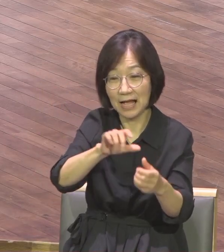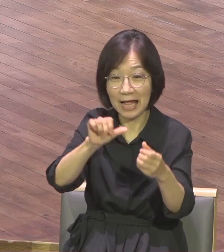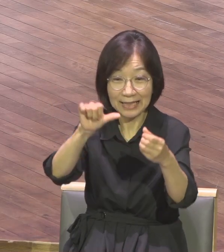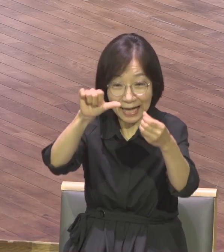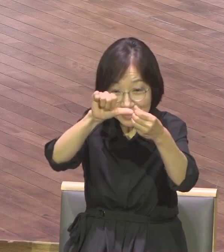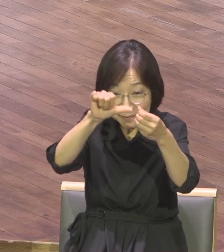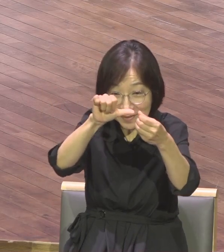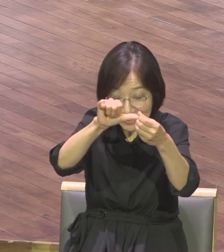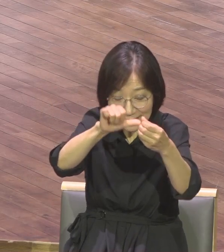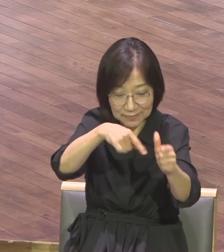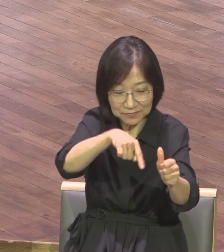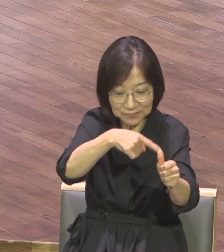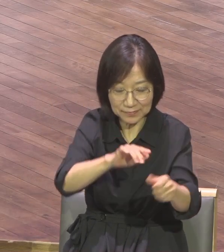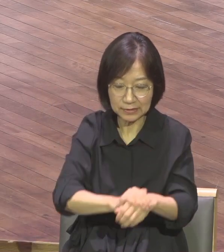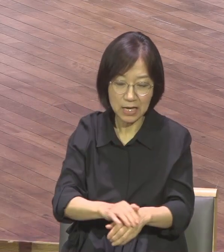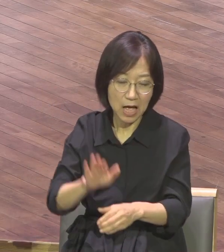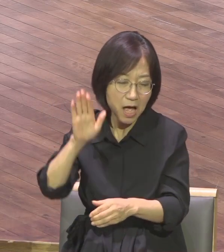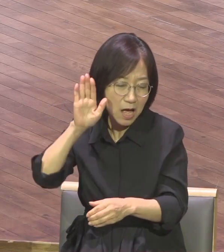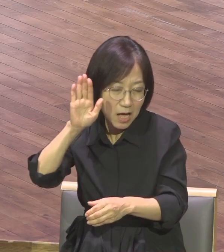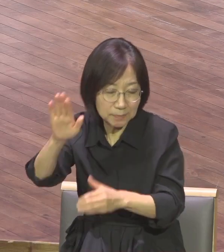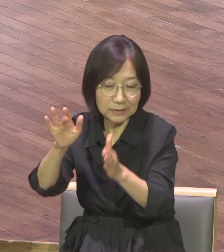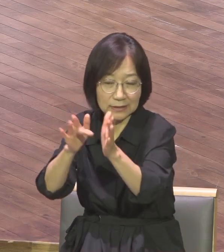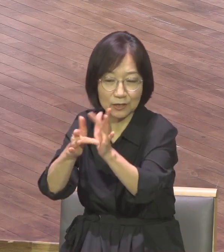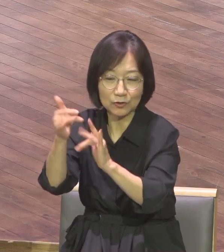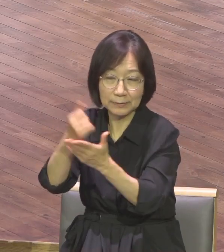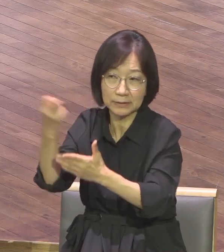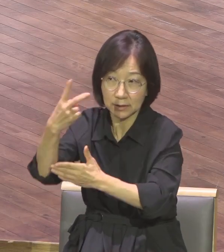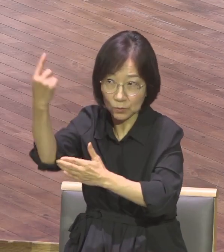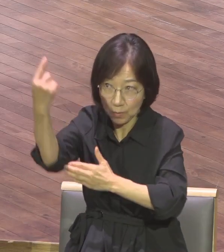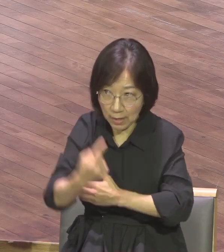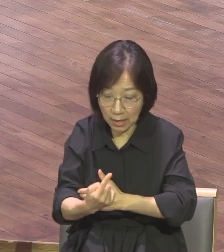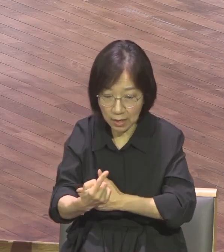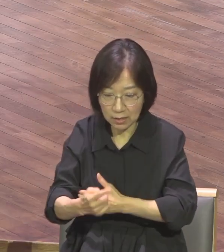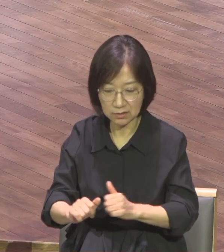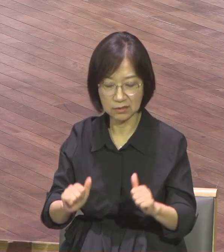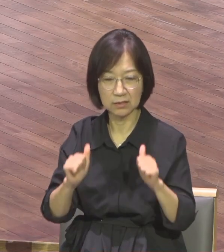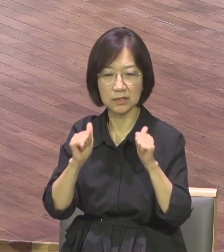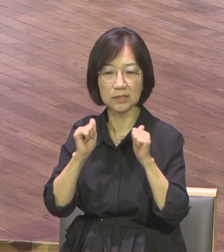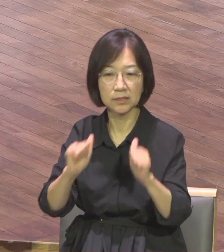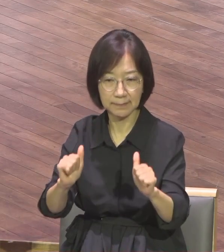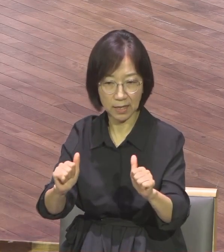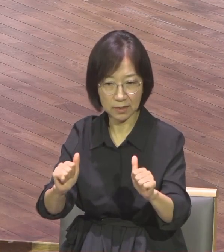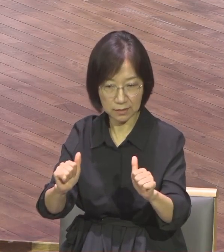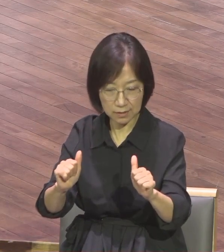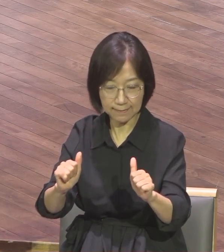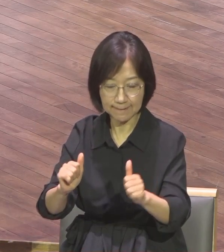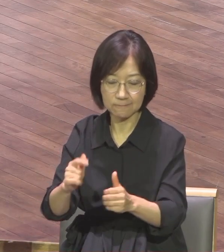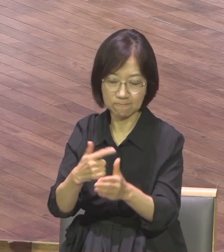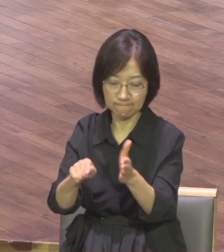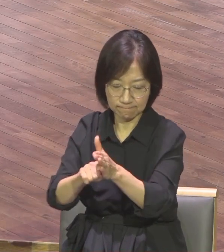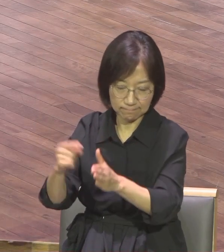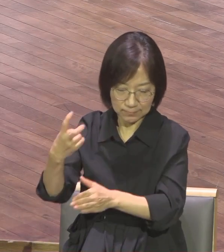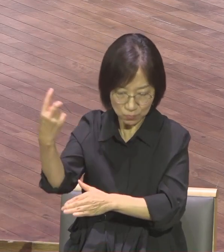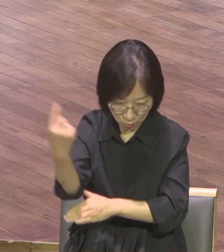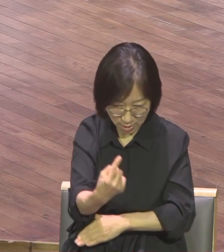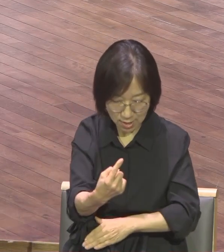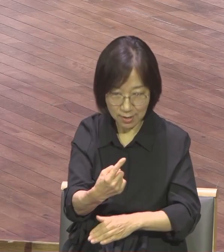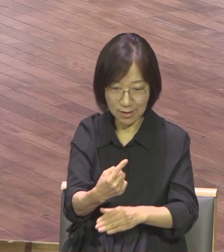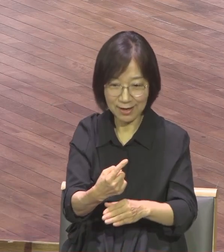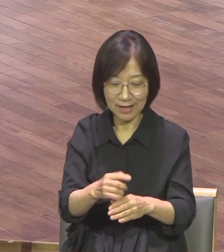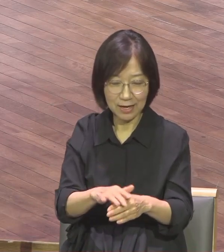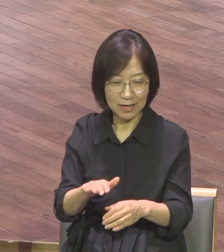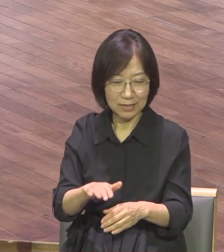마지막으로 예수님이 재림주로 심판주로 다시 오신다는 것입니다. 다시 오신다. 영원히